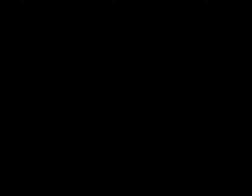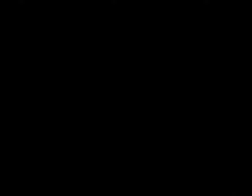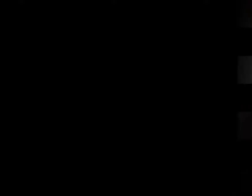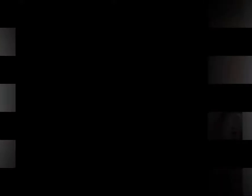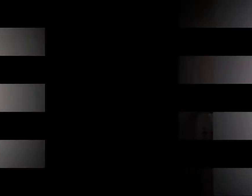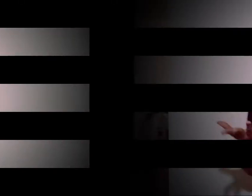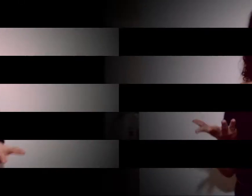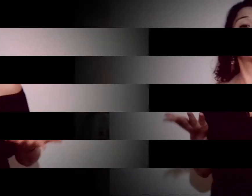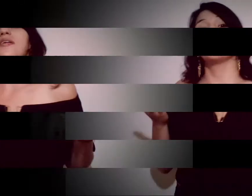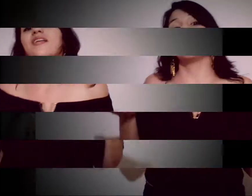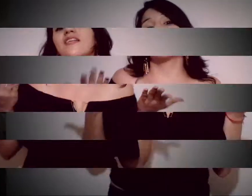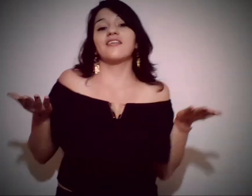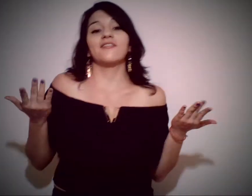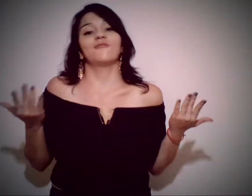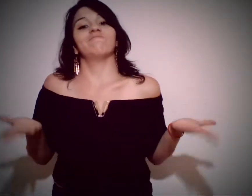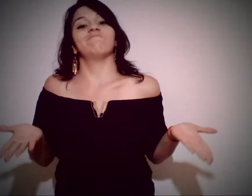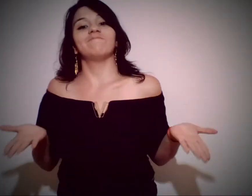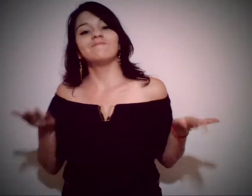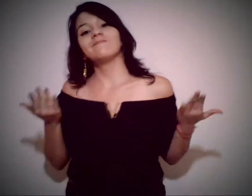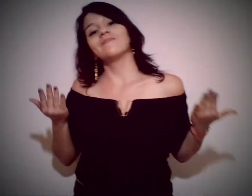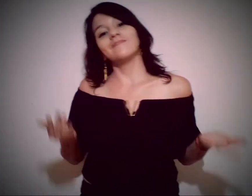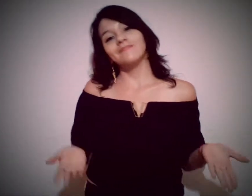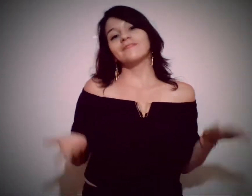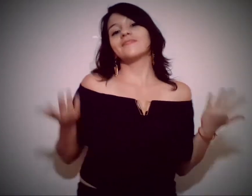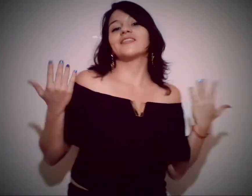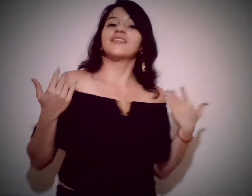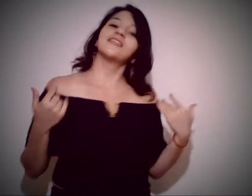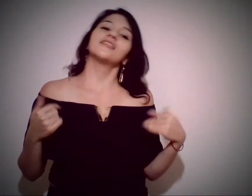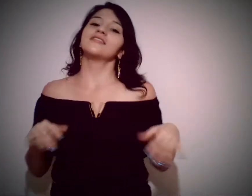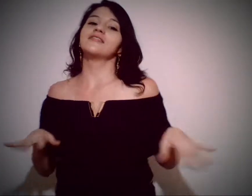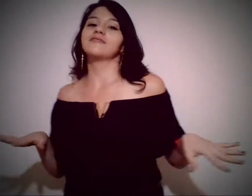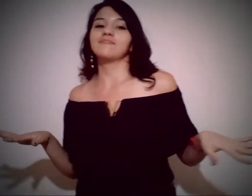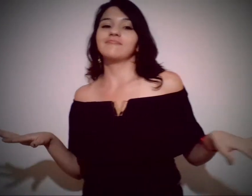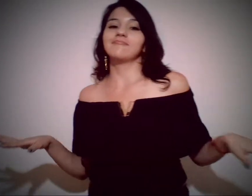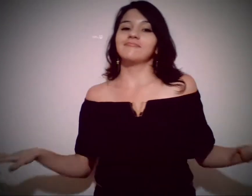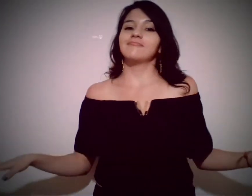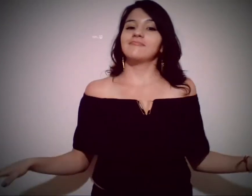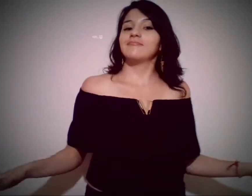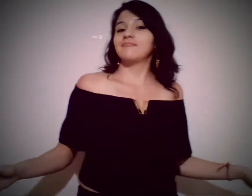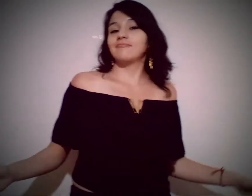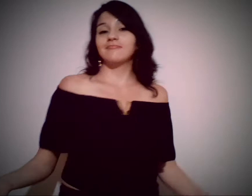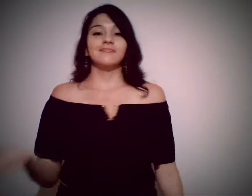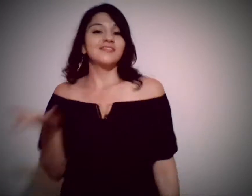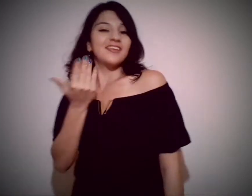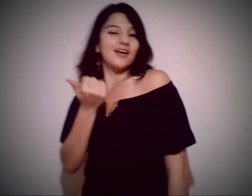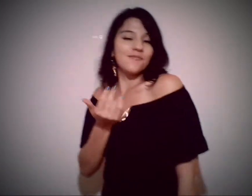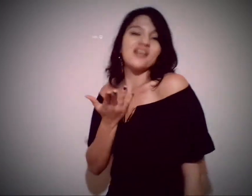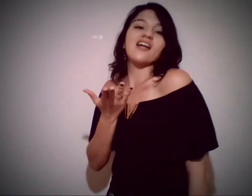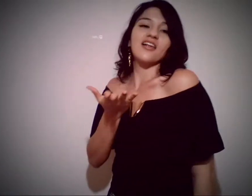Súbeme la radio, tráeme el alcohol